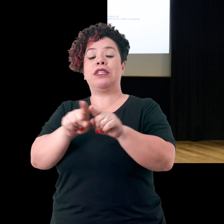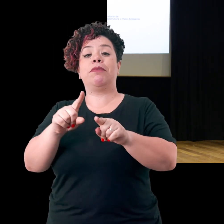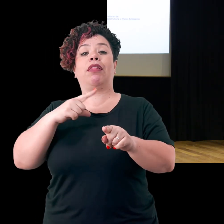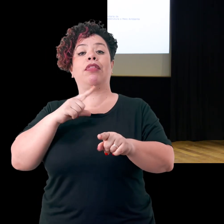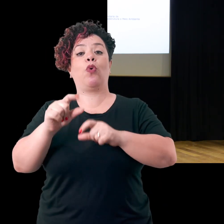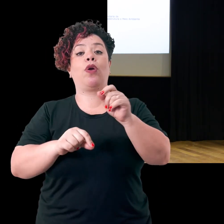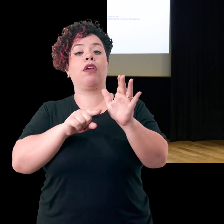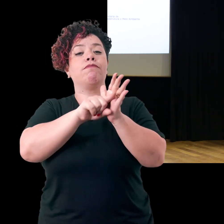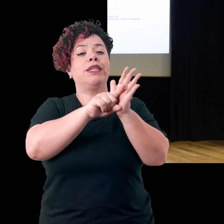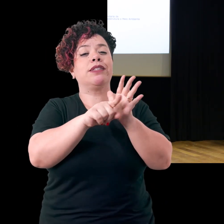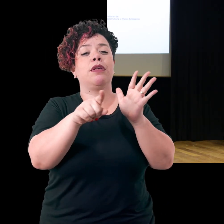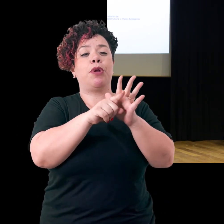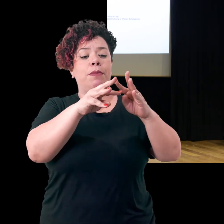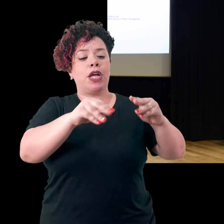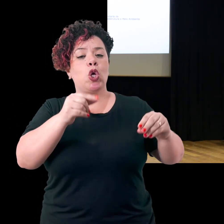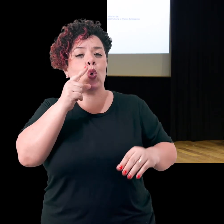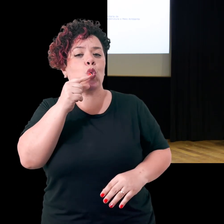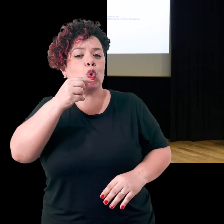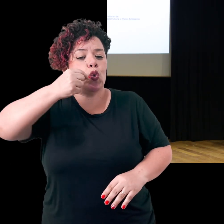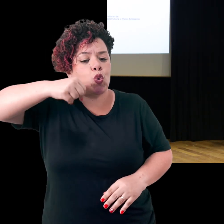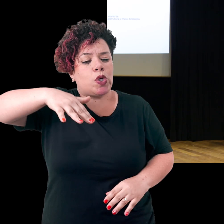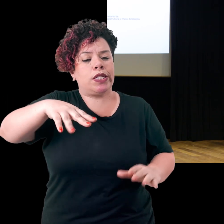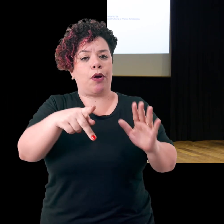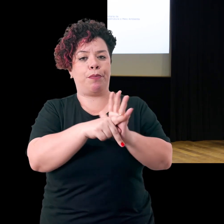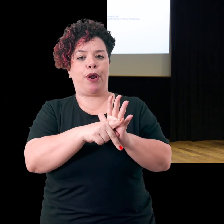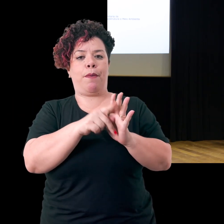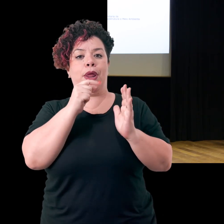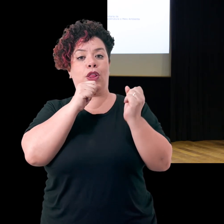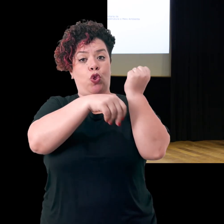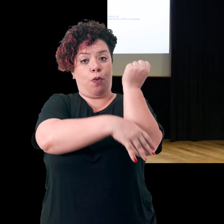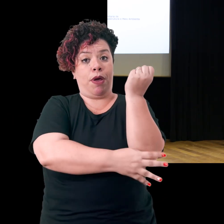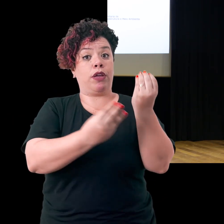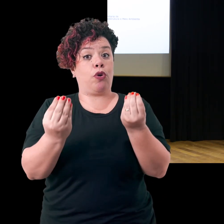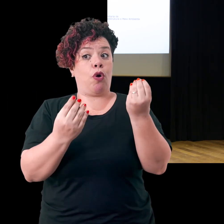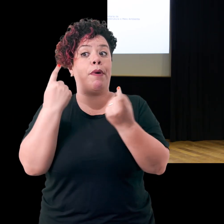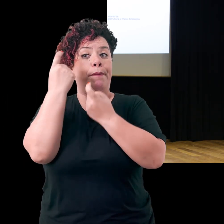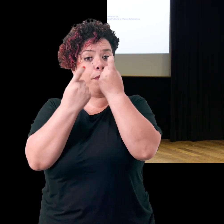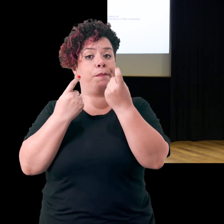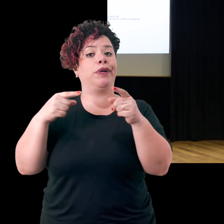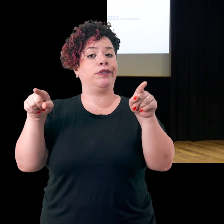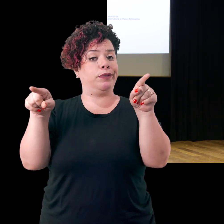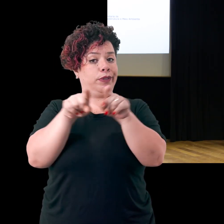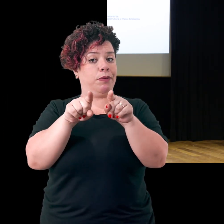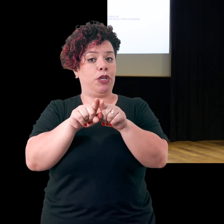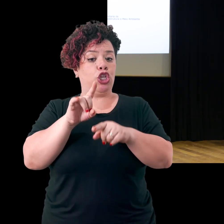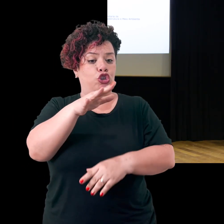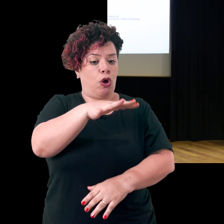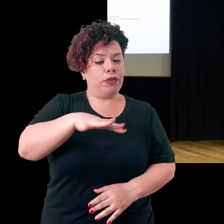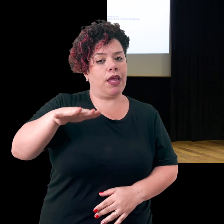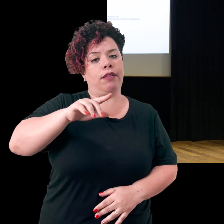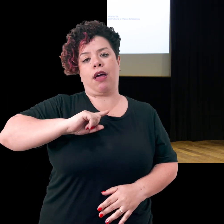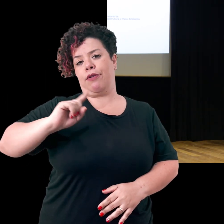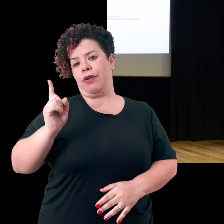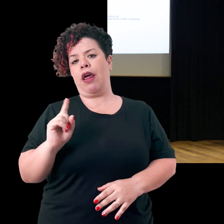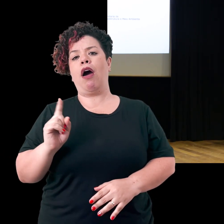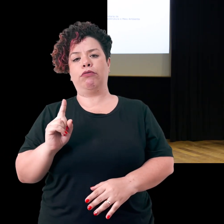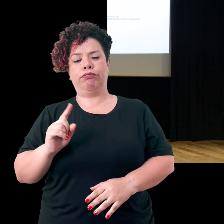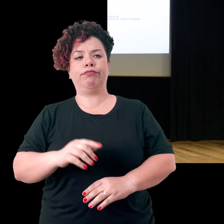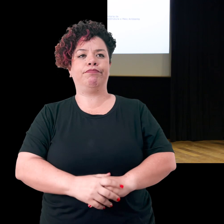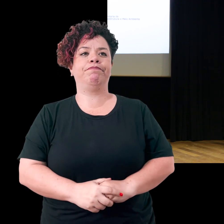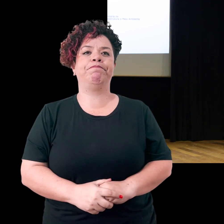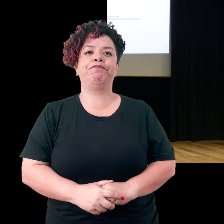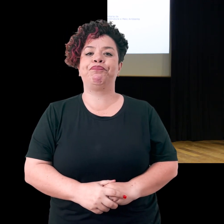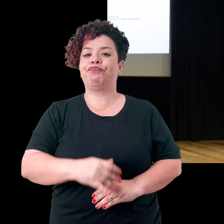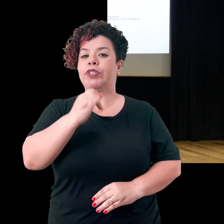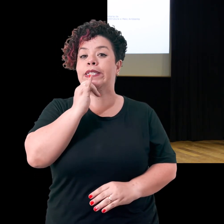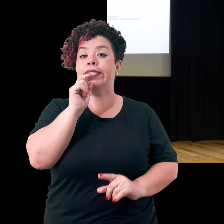nos manguezais, uma coisa bem específica, que também tem preocupado não só o território da APA Marinha do Litoral